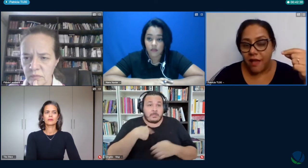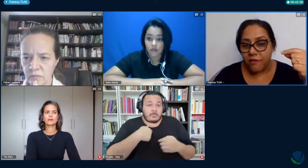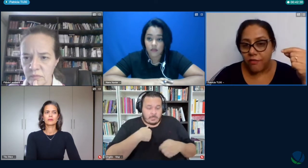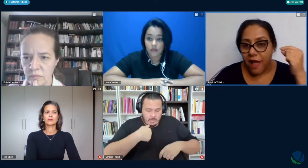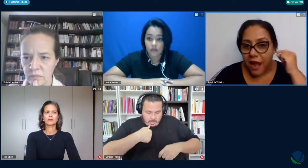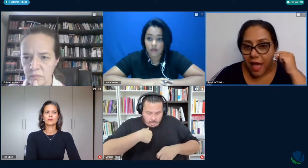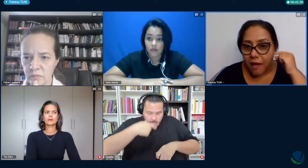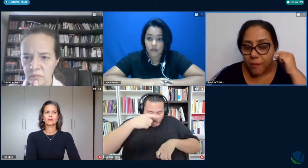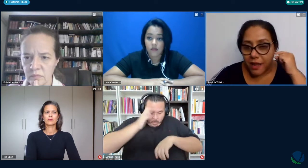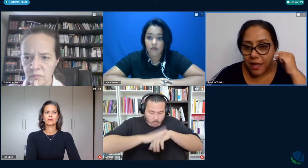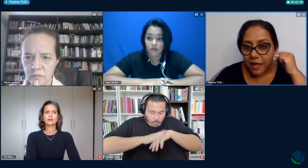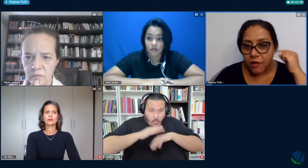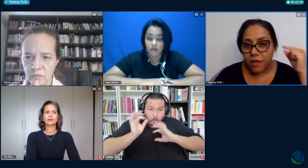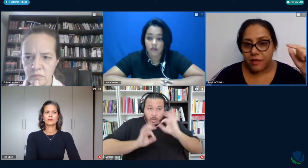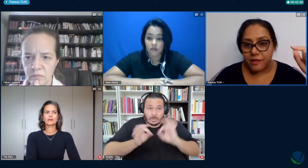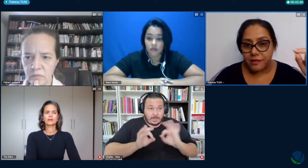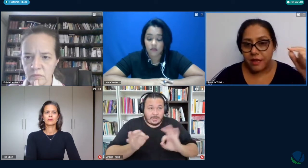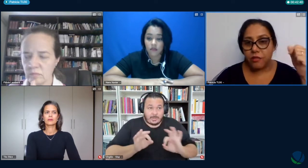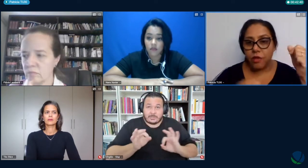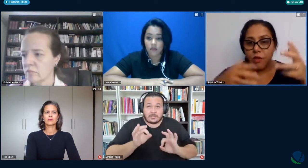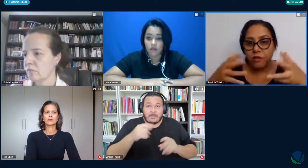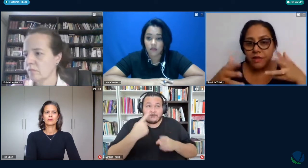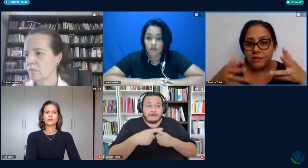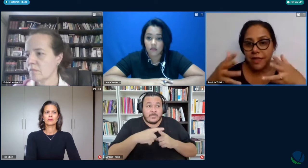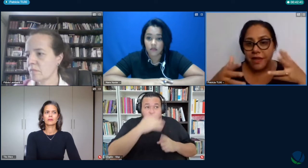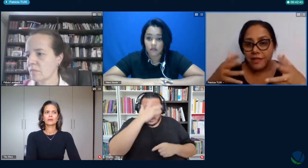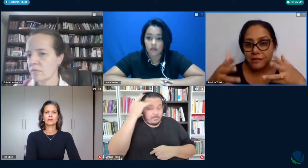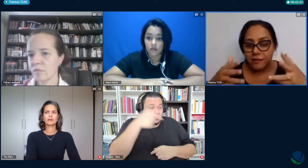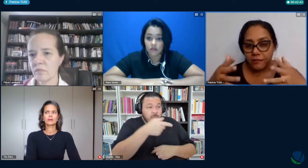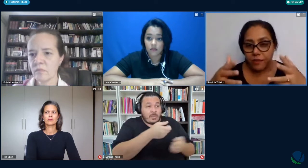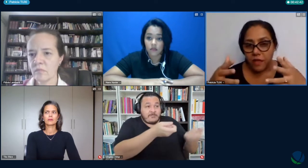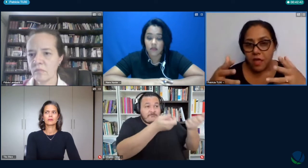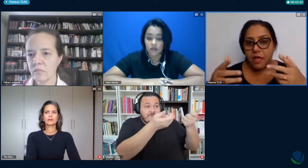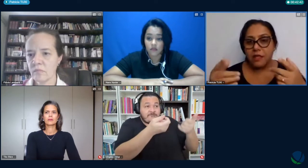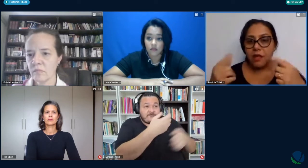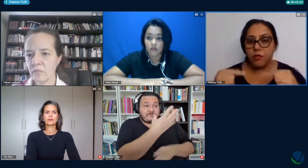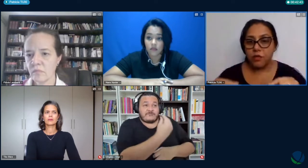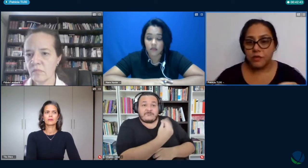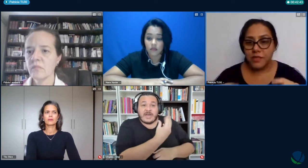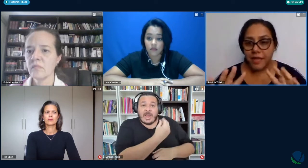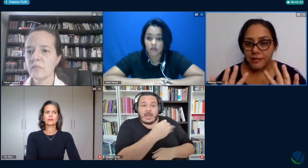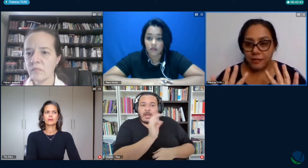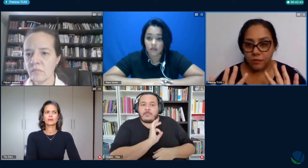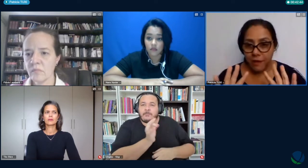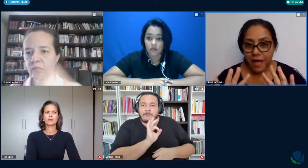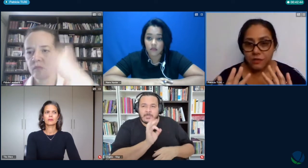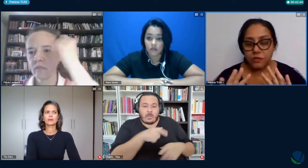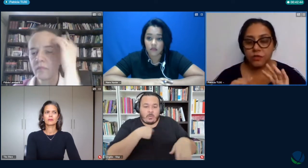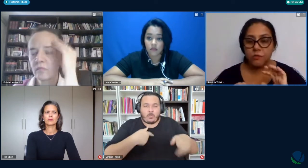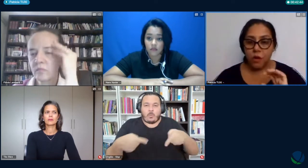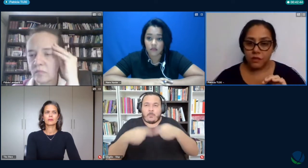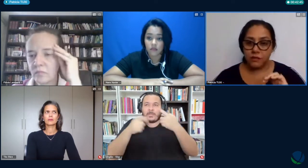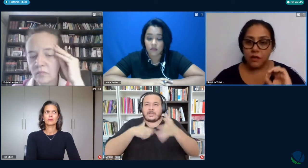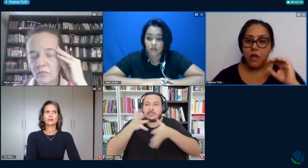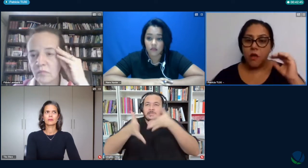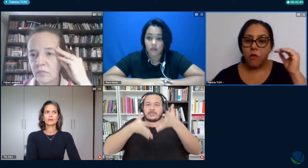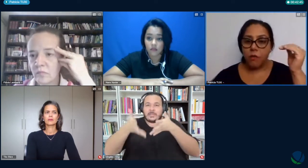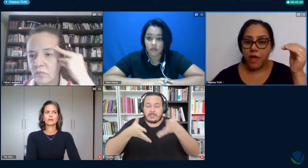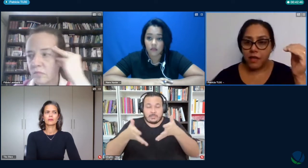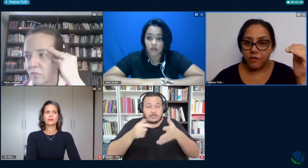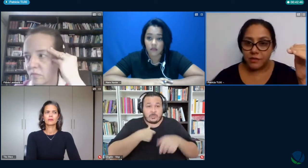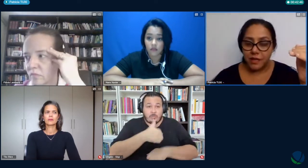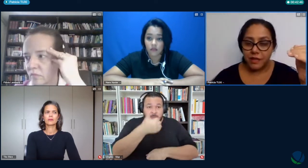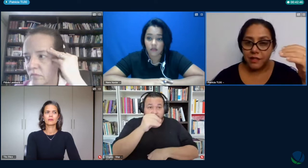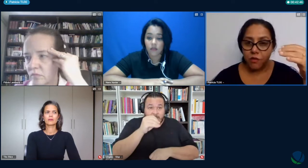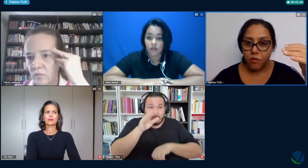ninguém vai falar para ele o que está escrito enquanto ele sinaliza. Então, nos 10 passos, mostra